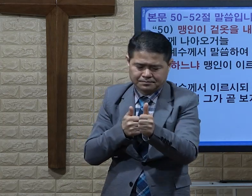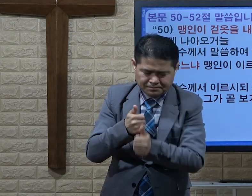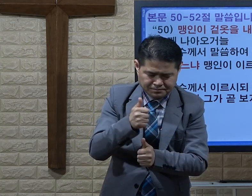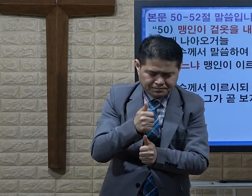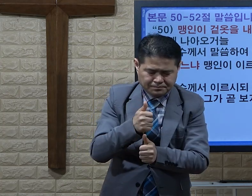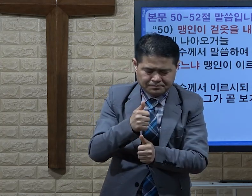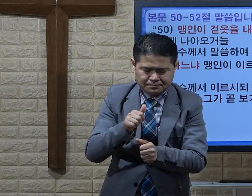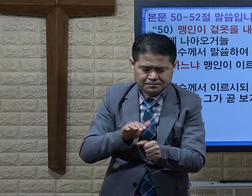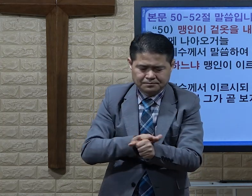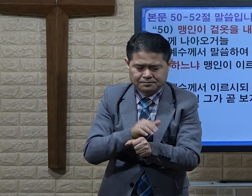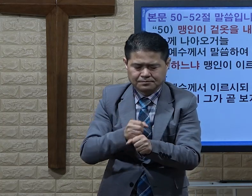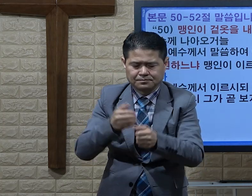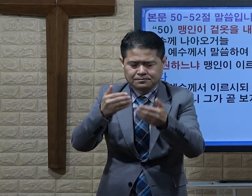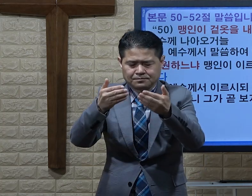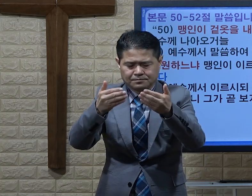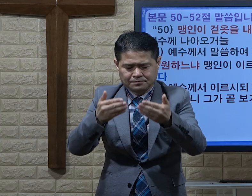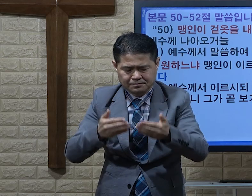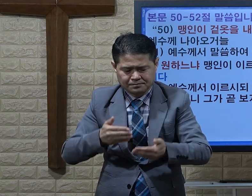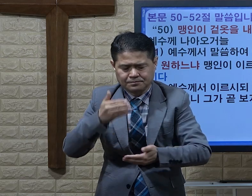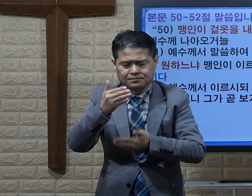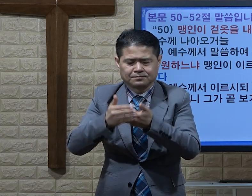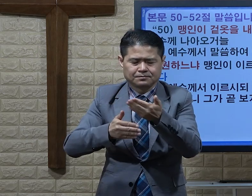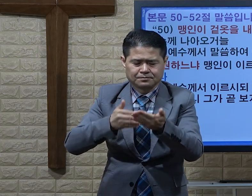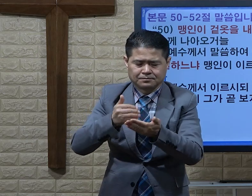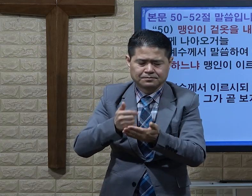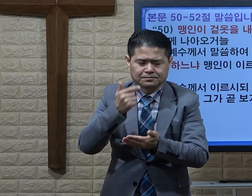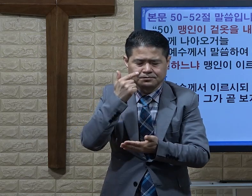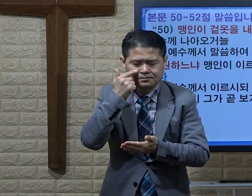어려움을 능히 해내시는 하나님 아버지,